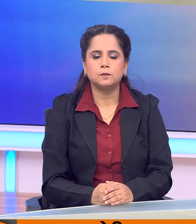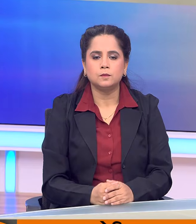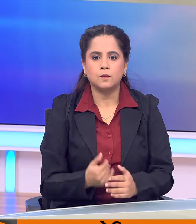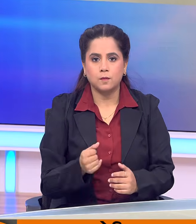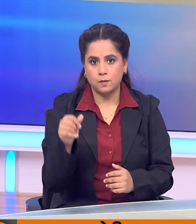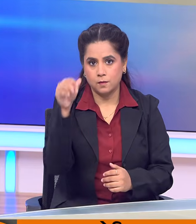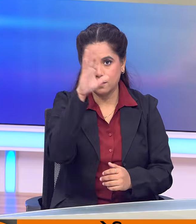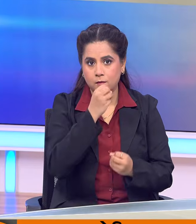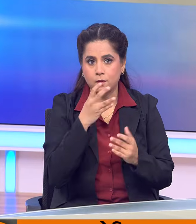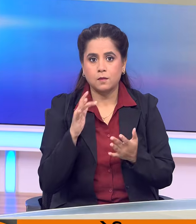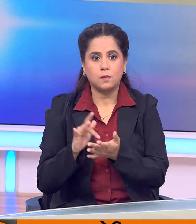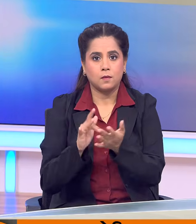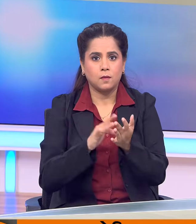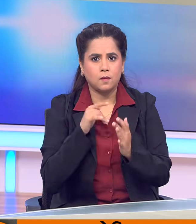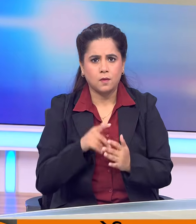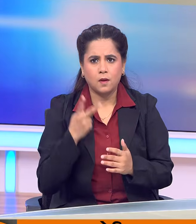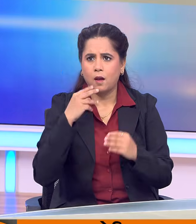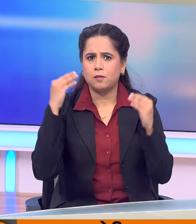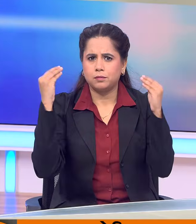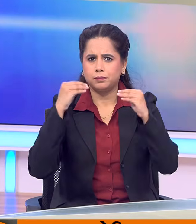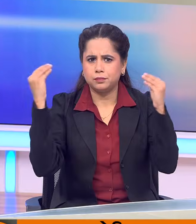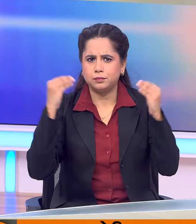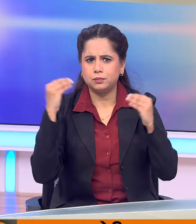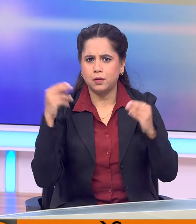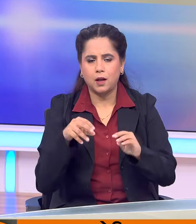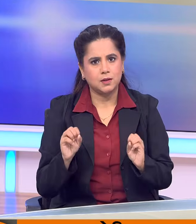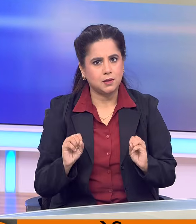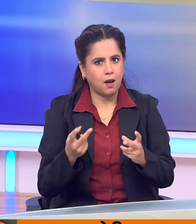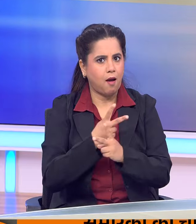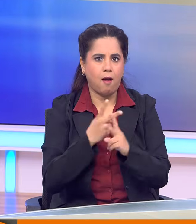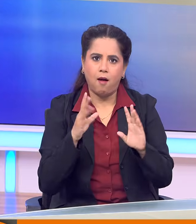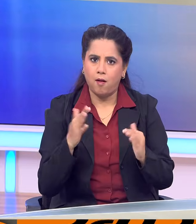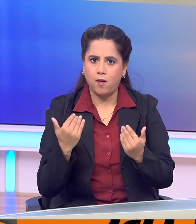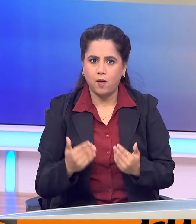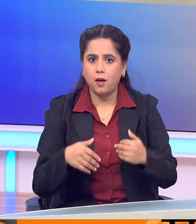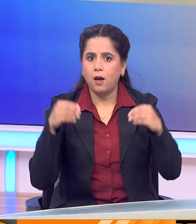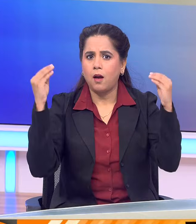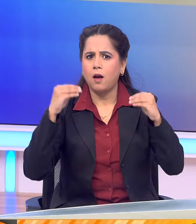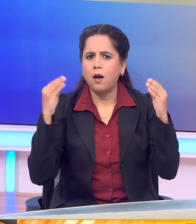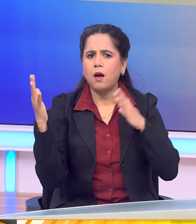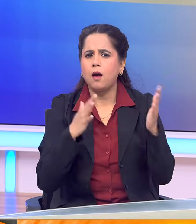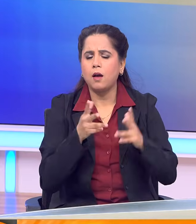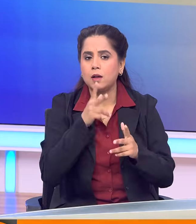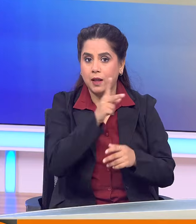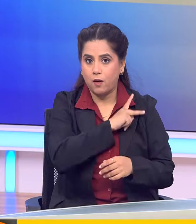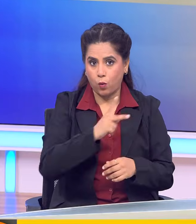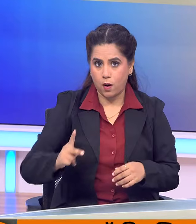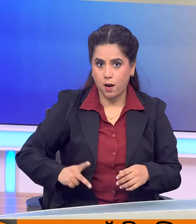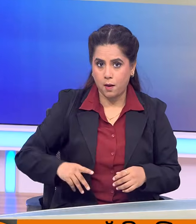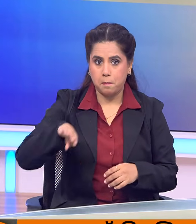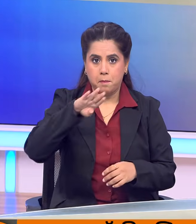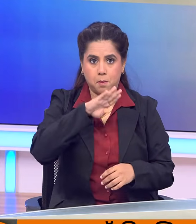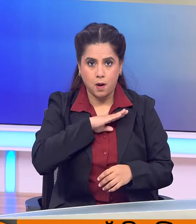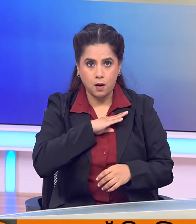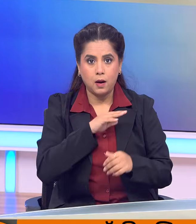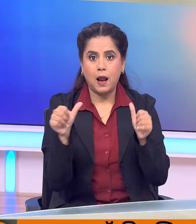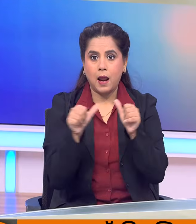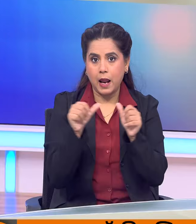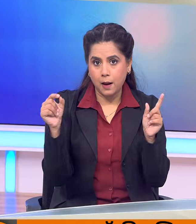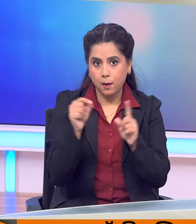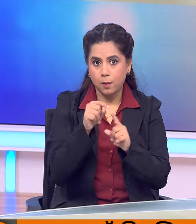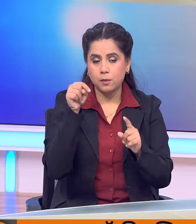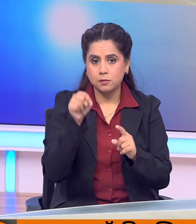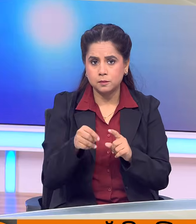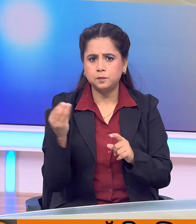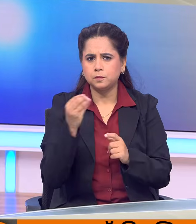और देश के कई राज्यों में मानसूनी बारिश की शुरुआत हो चुकी है। मौसम विभाग ने कर्नाटक, महाराष्ट्र और आंध्र